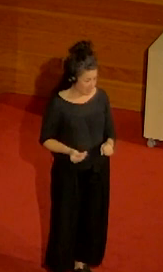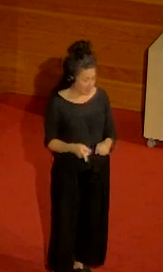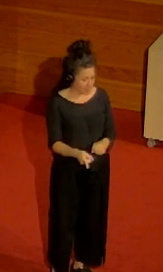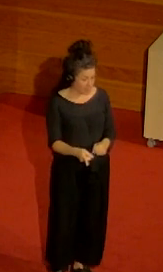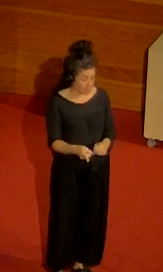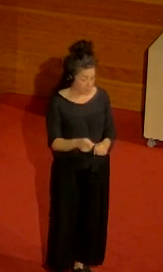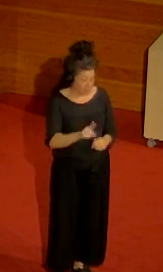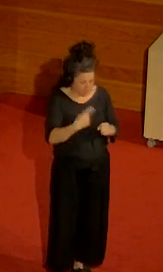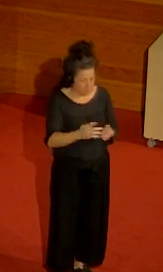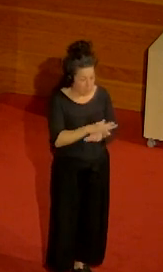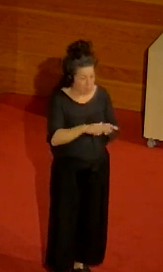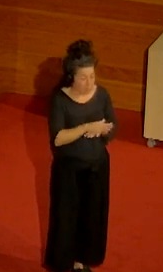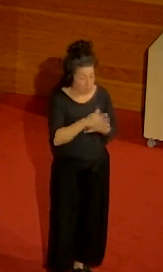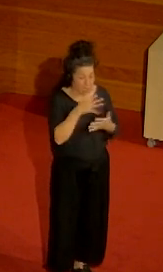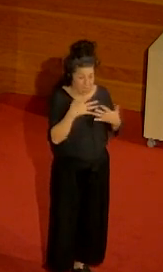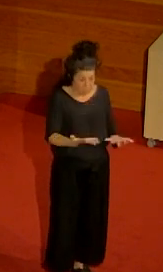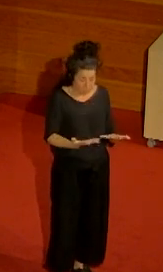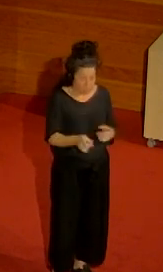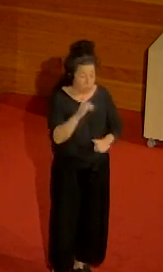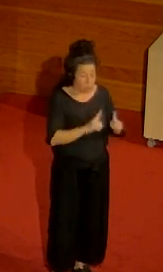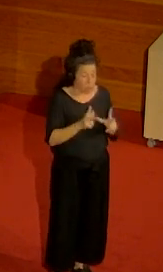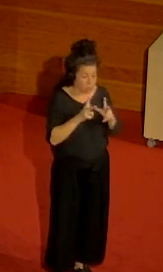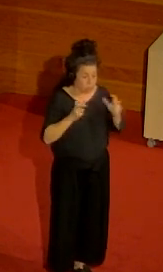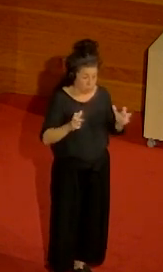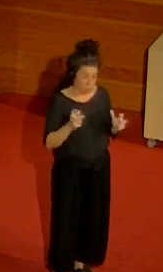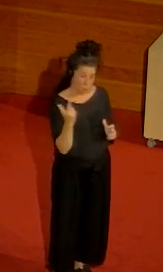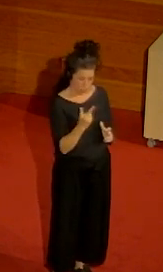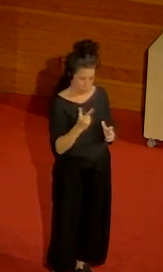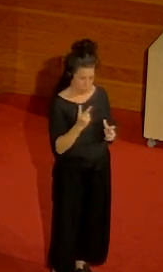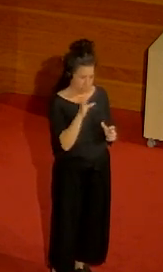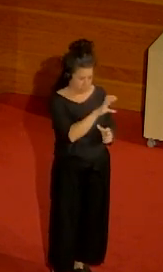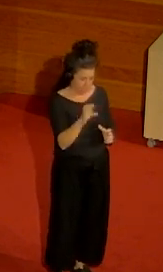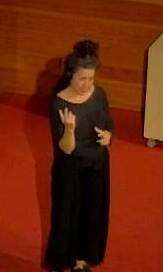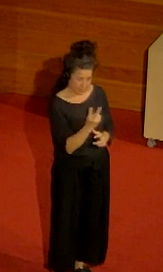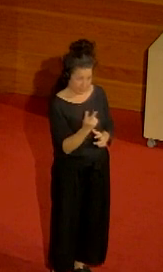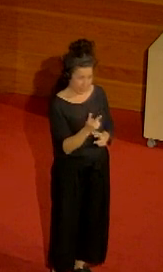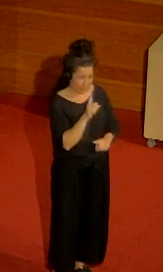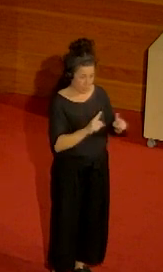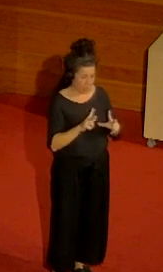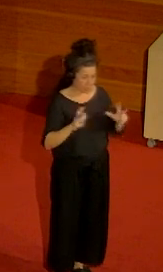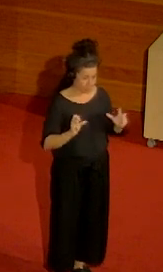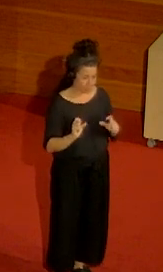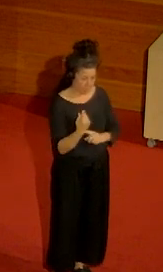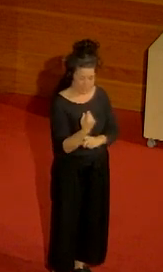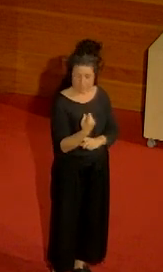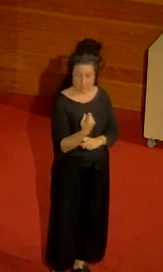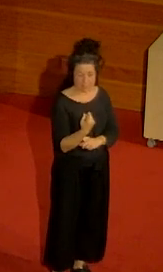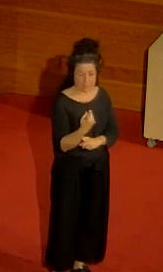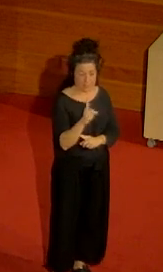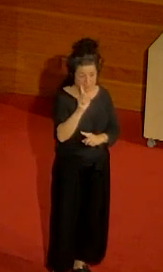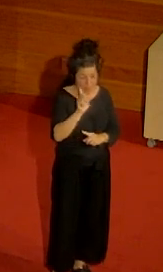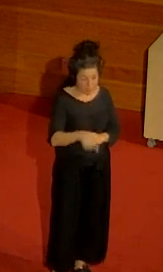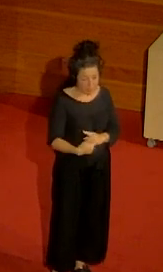ahora el país ambos países y uno de los principales